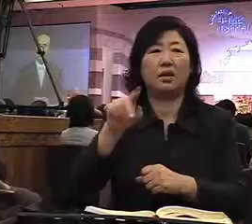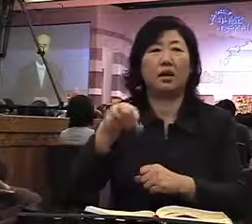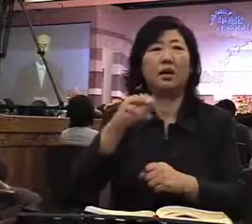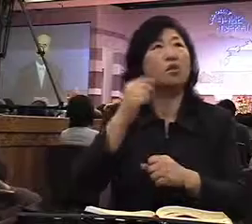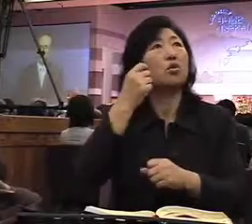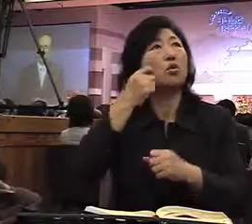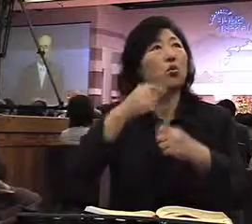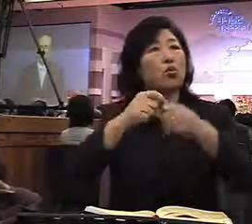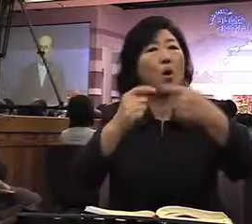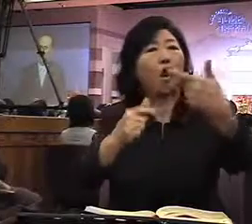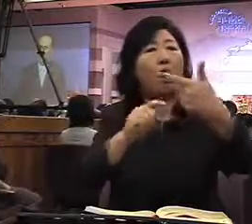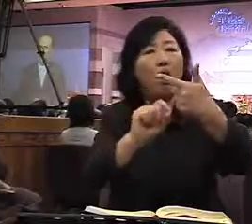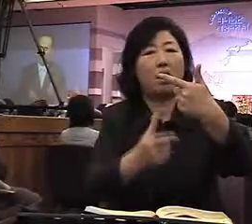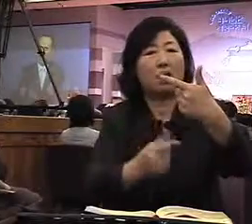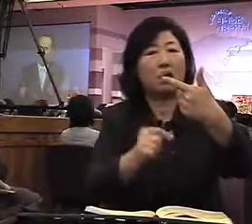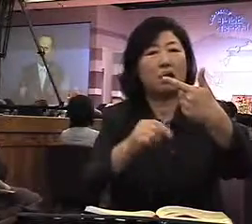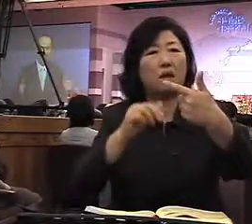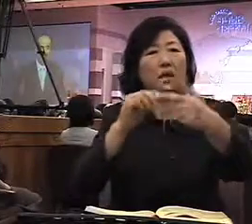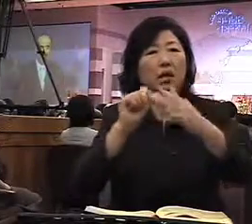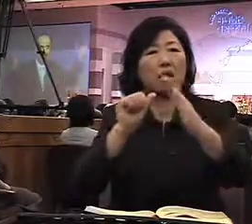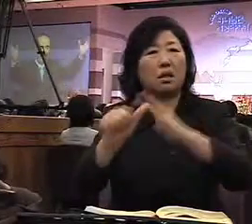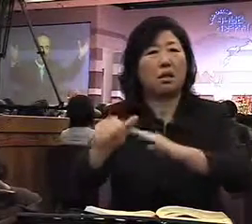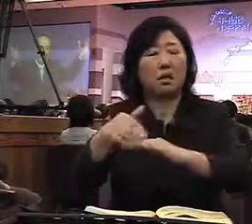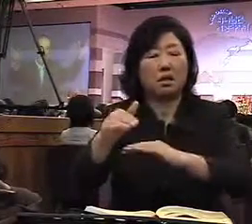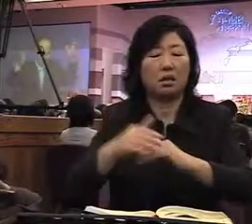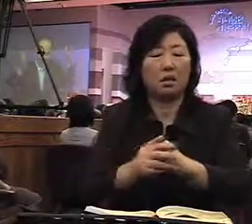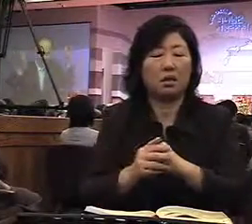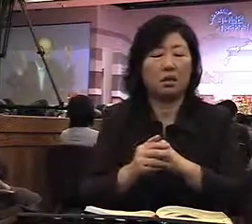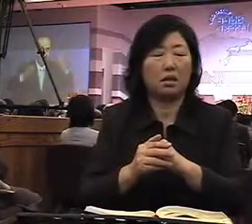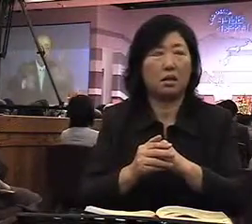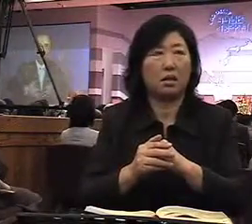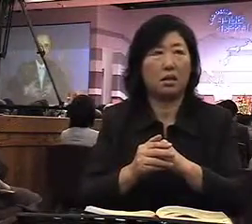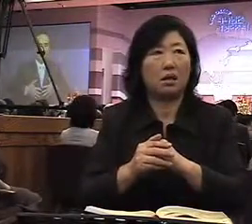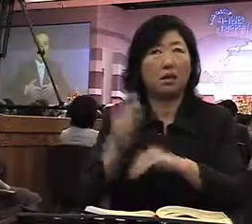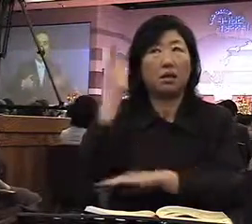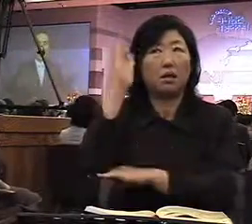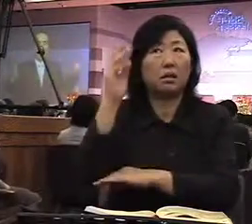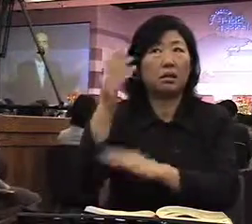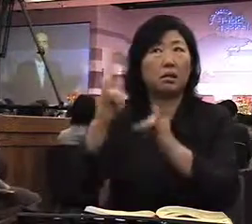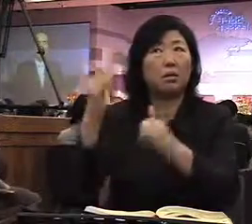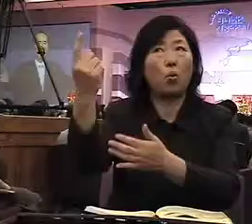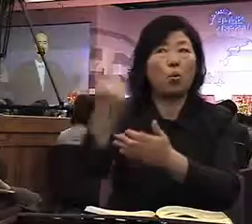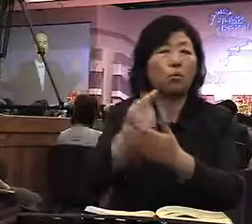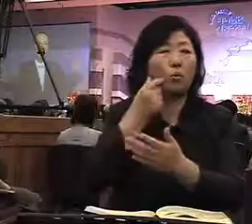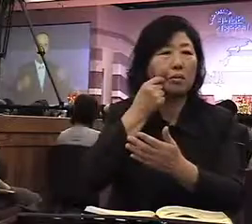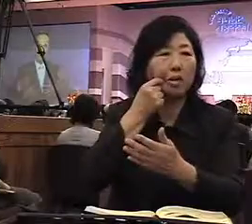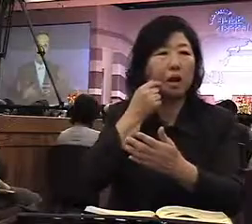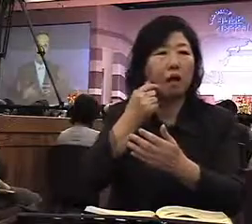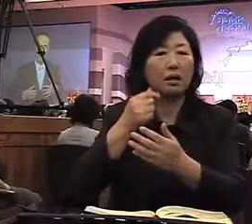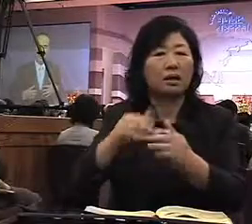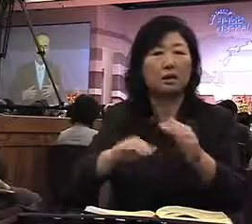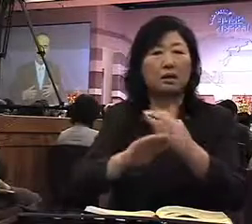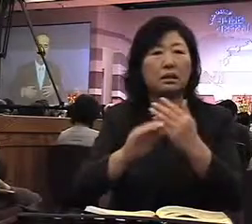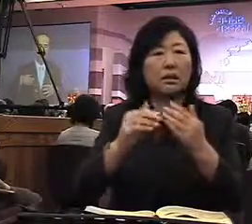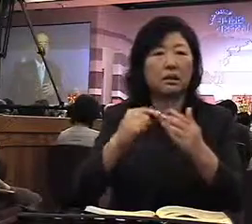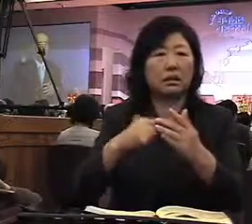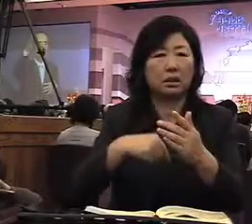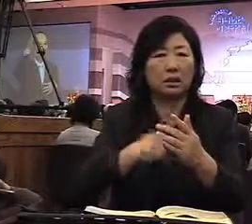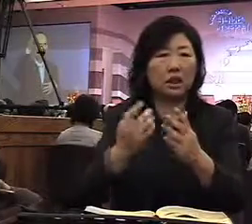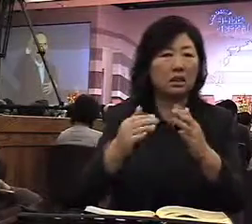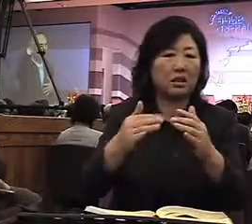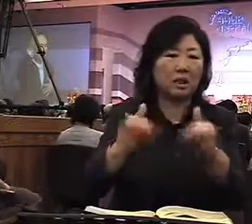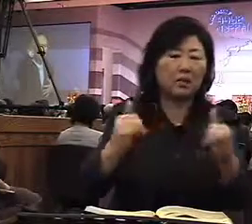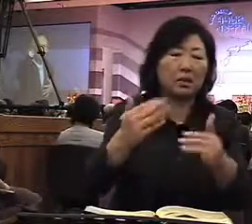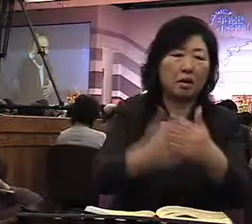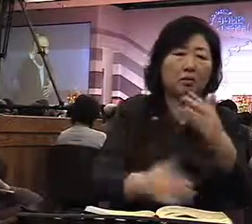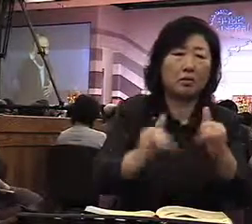큰 강사님이 오시기로 했는데 못 오시고 우리끼리 모임을 하는 국제회의가 있었는데 이 리셉션을 할 때 갑자기 말입니다. 거기 계신 분이